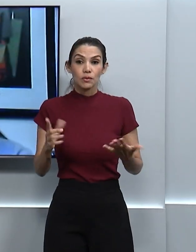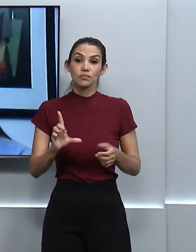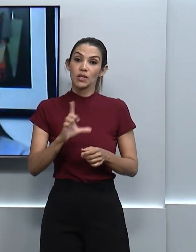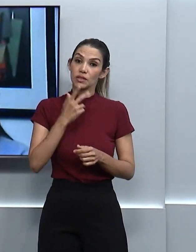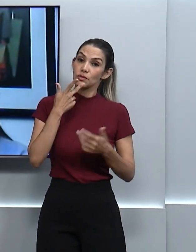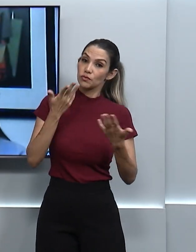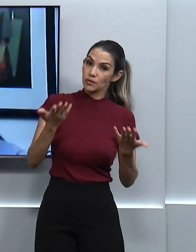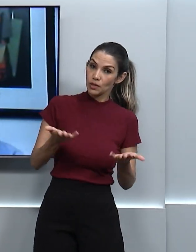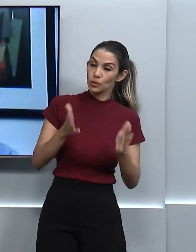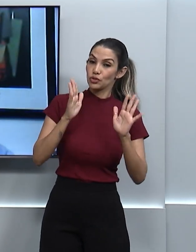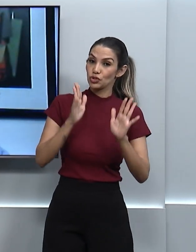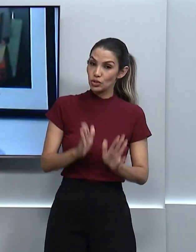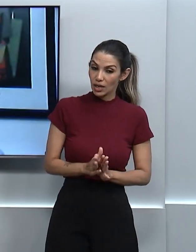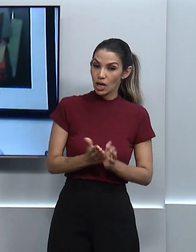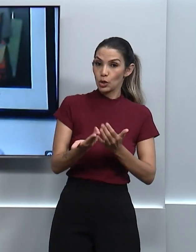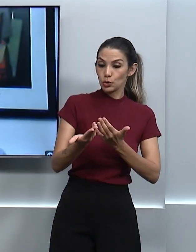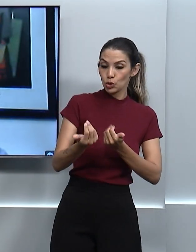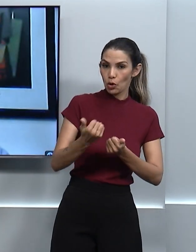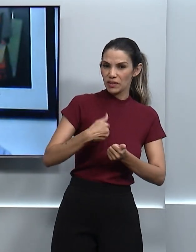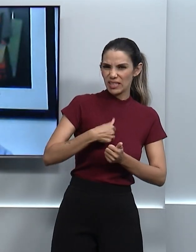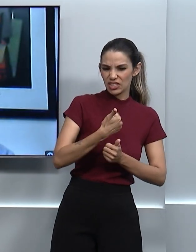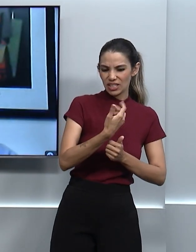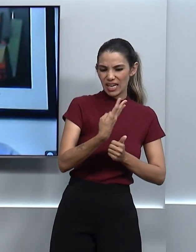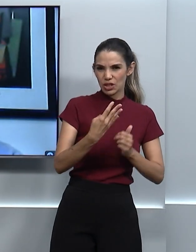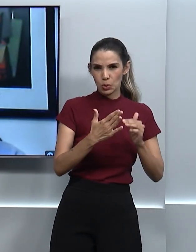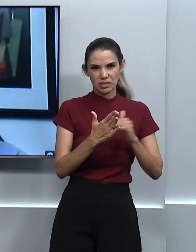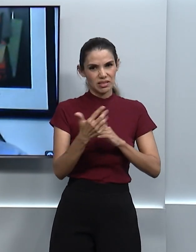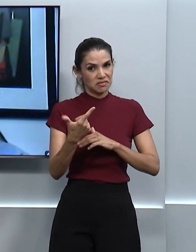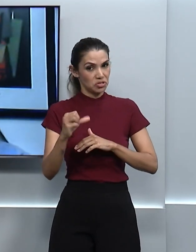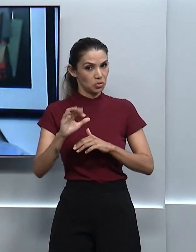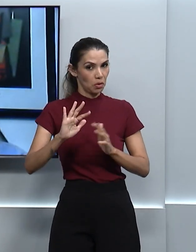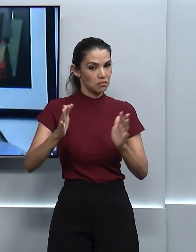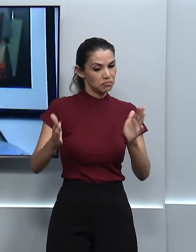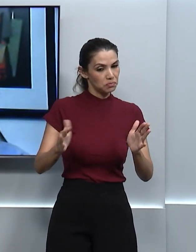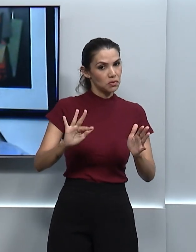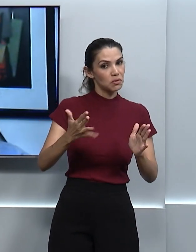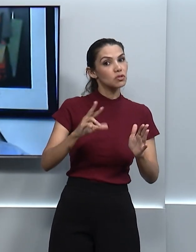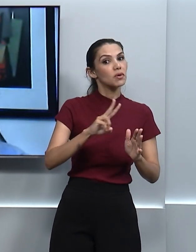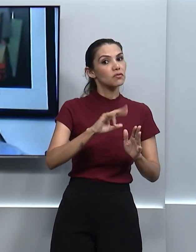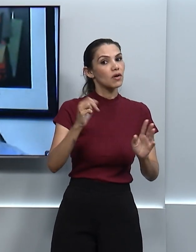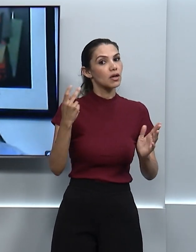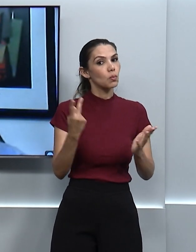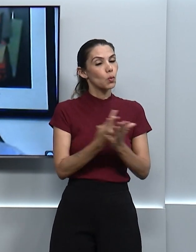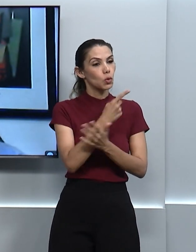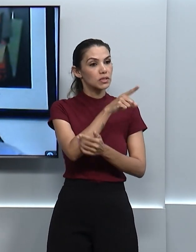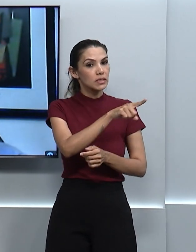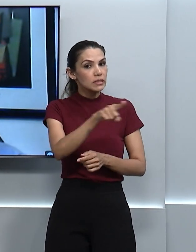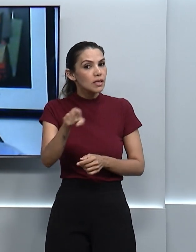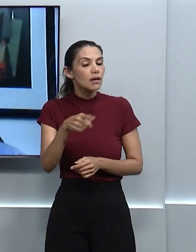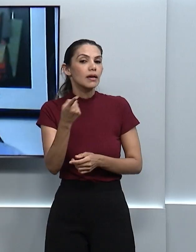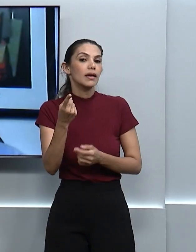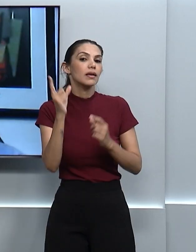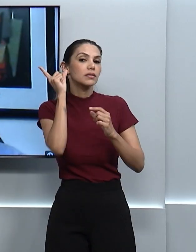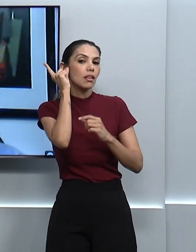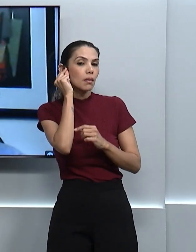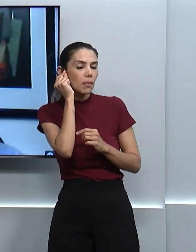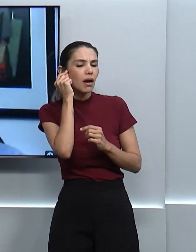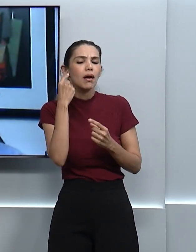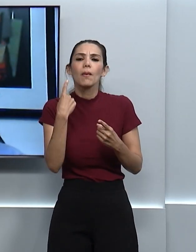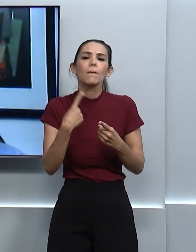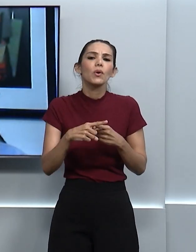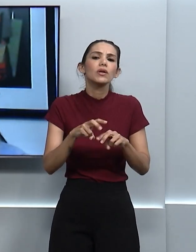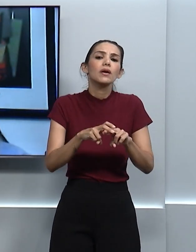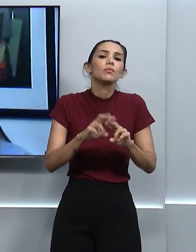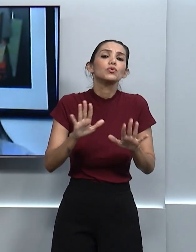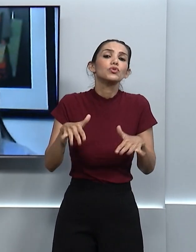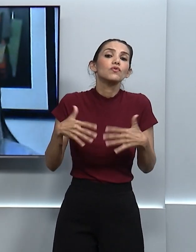que os jovens vão ser bastante afetados, nos próximos anos por perda auditiva. Por que isso acontece e como que a